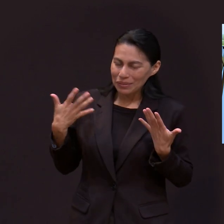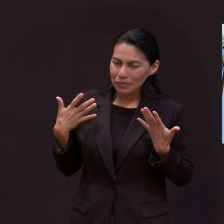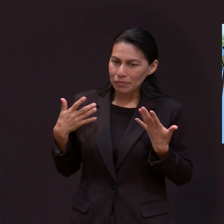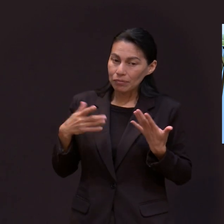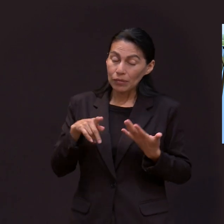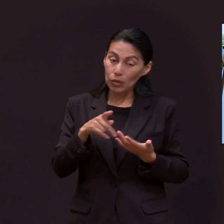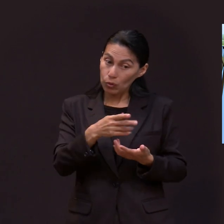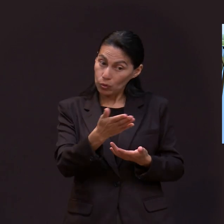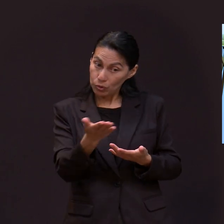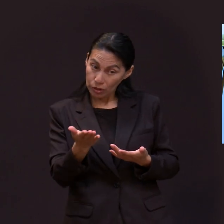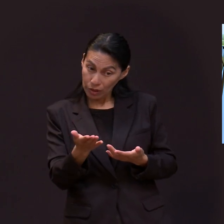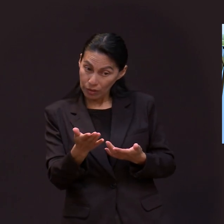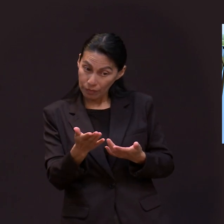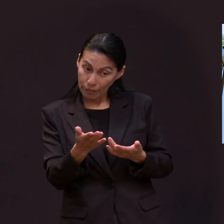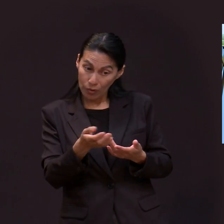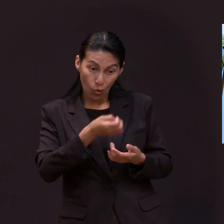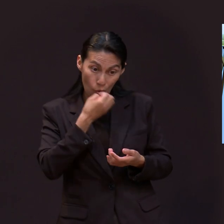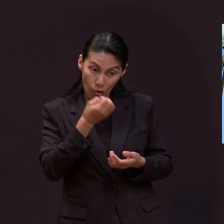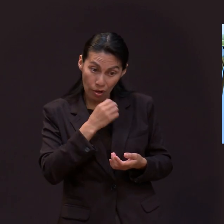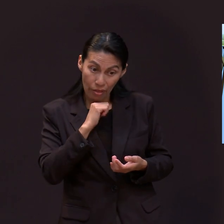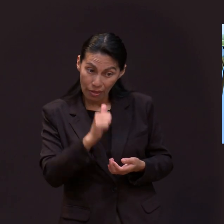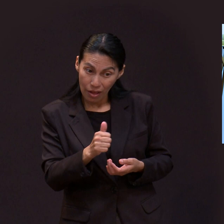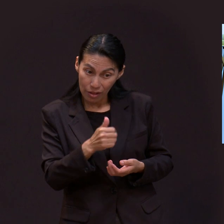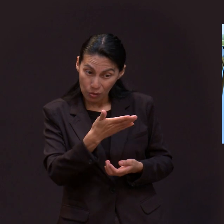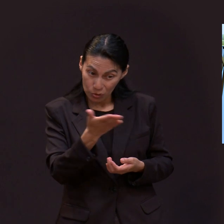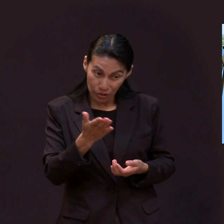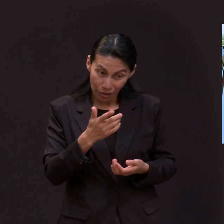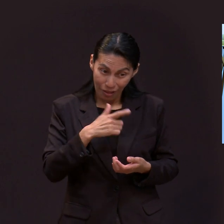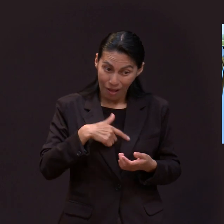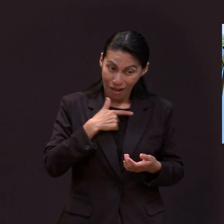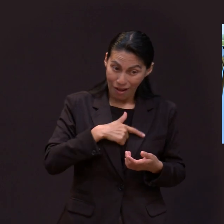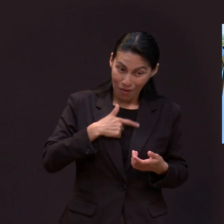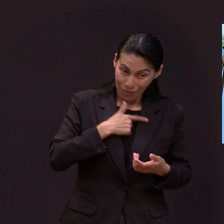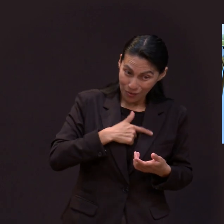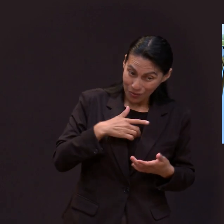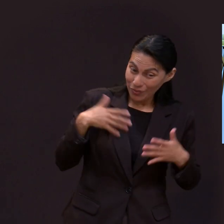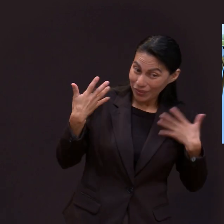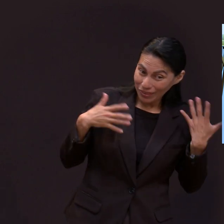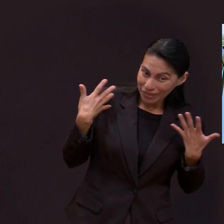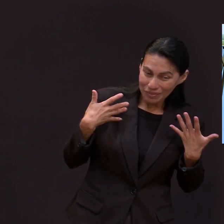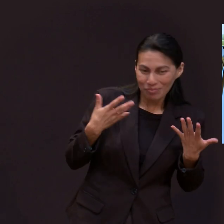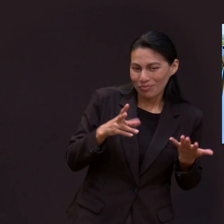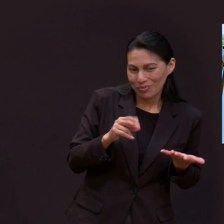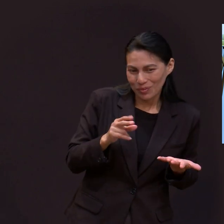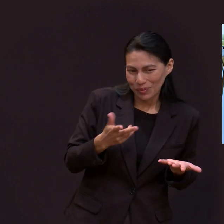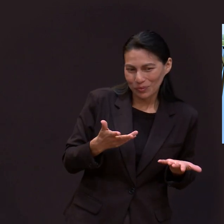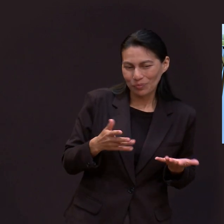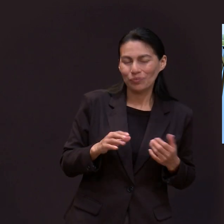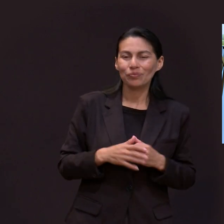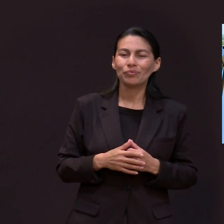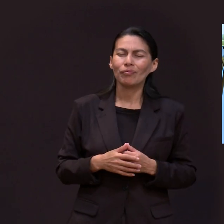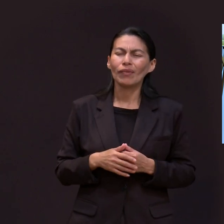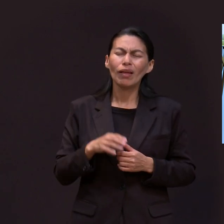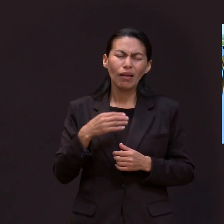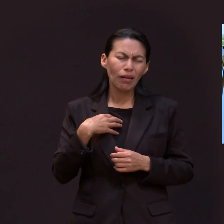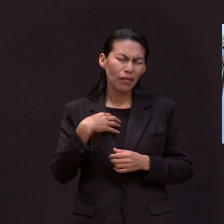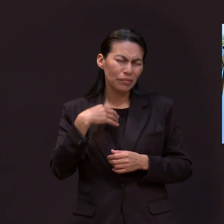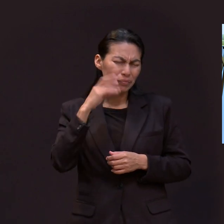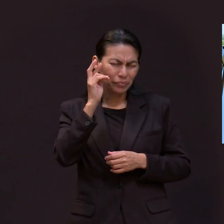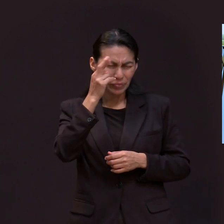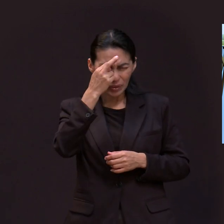no es la buena o la hubiera disfrutado si usted no hubiera intercedido con fervor delante del trono de dios